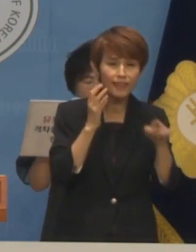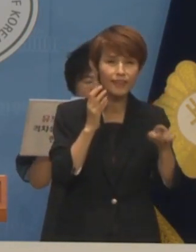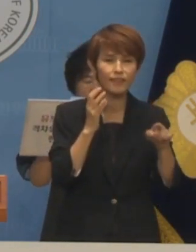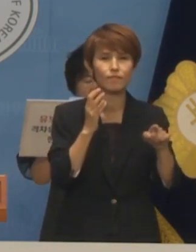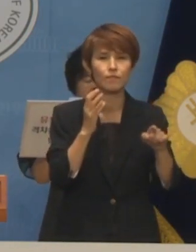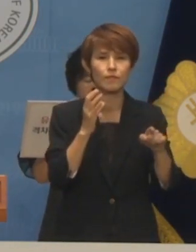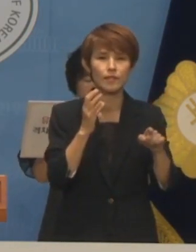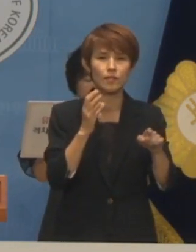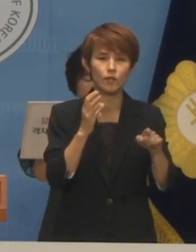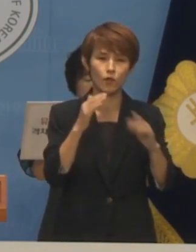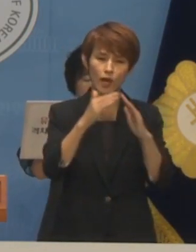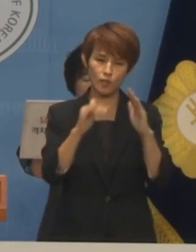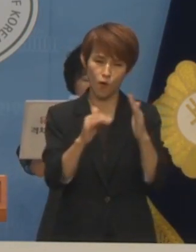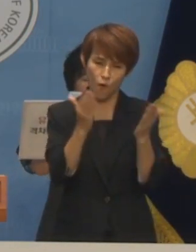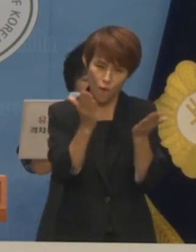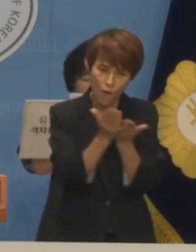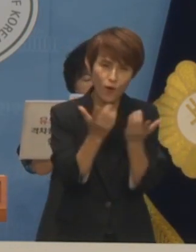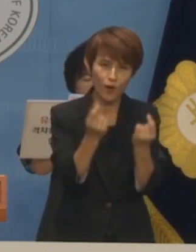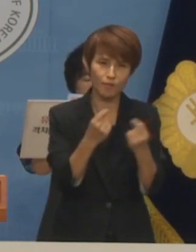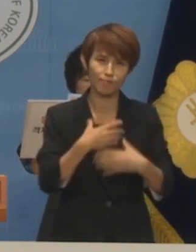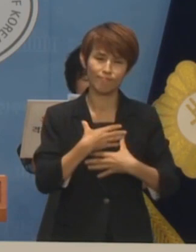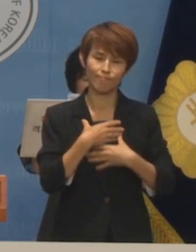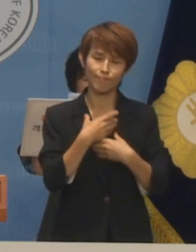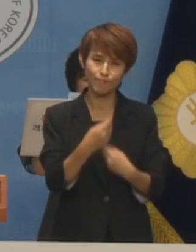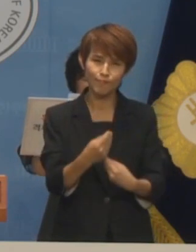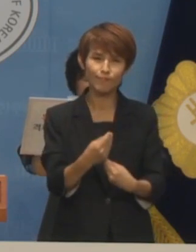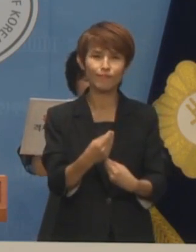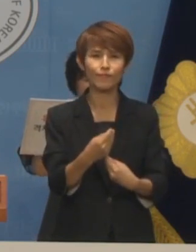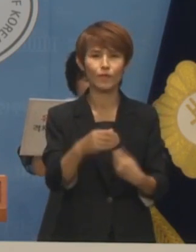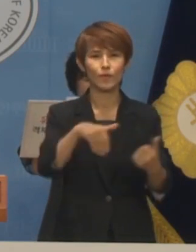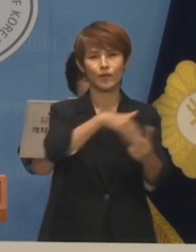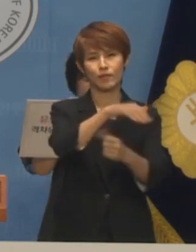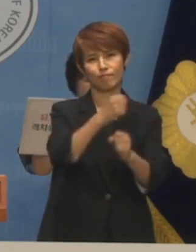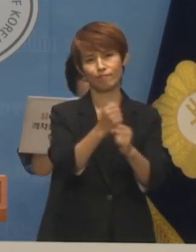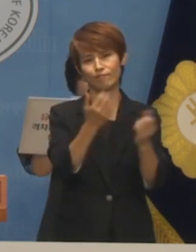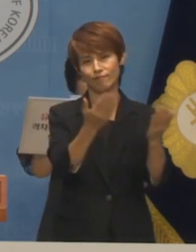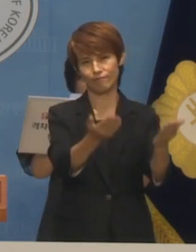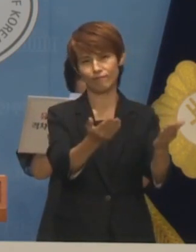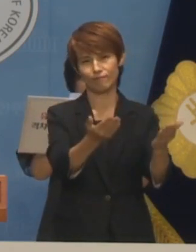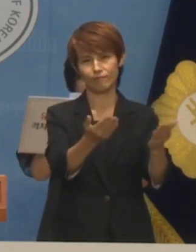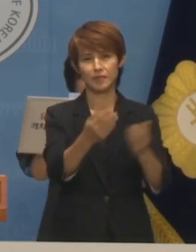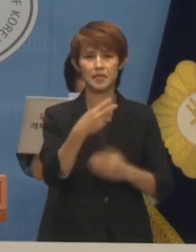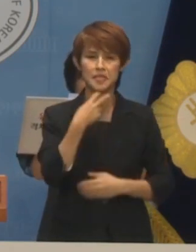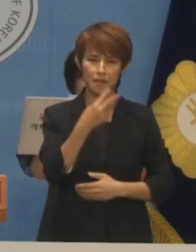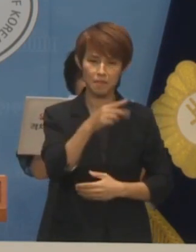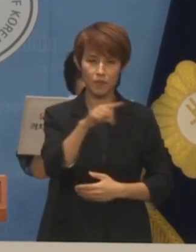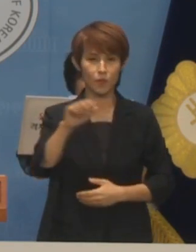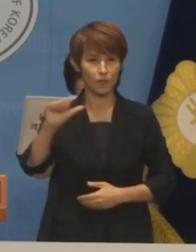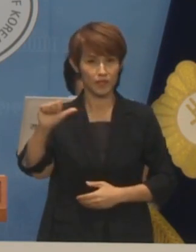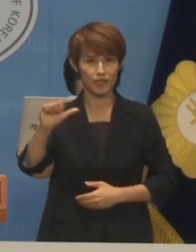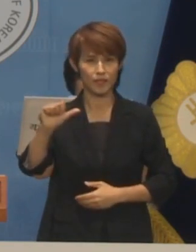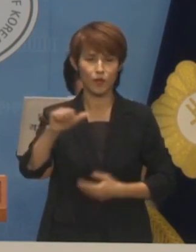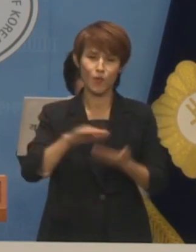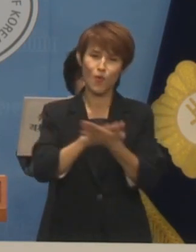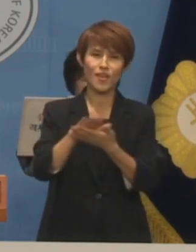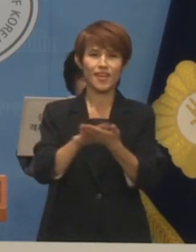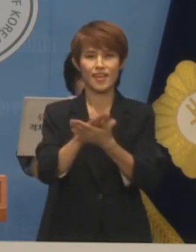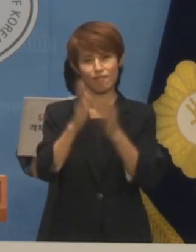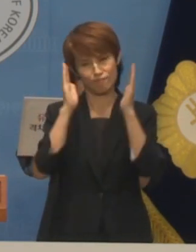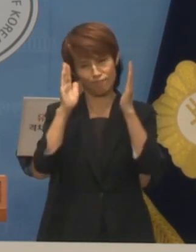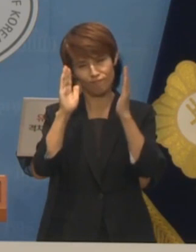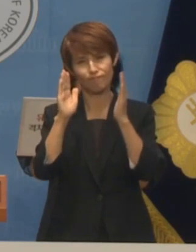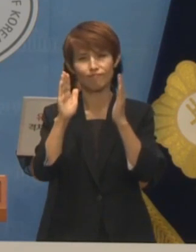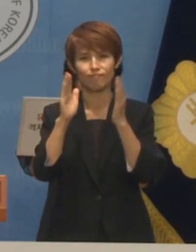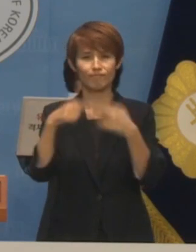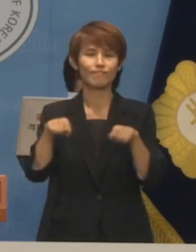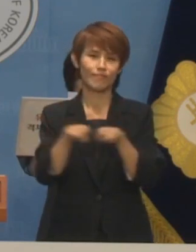보다 가정에 가깝고 아늑하고 편안한 환경에서 3~5세 유아는 놀이와 학습을